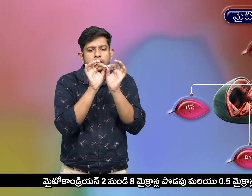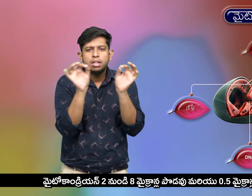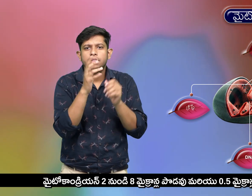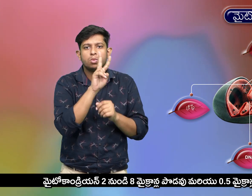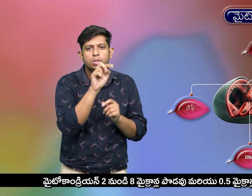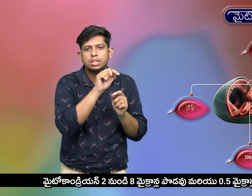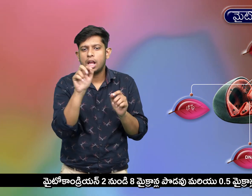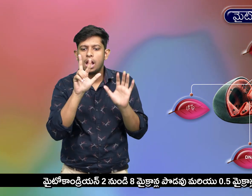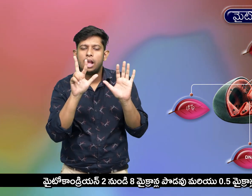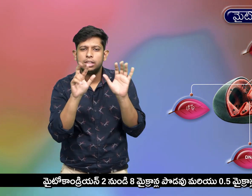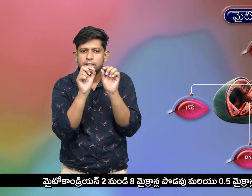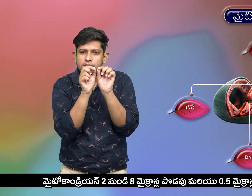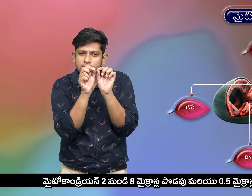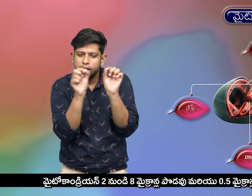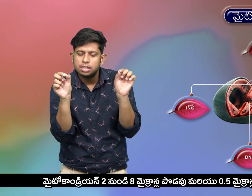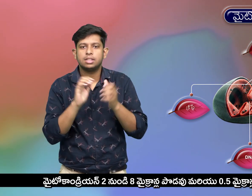వెడల్పు ఉంటుంది.